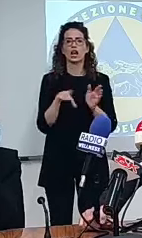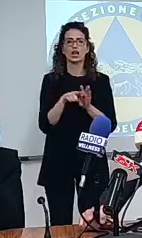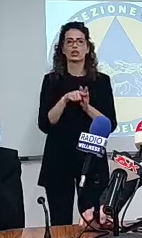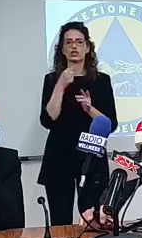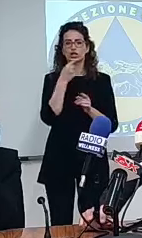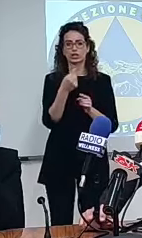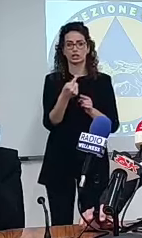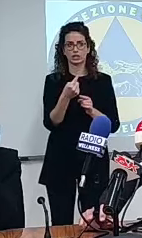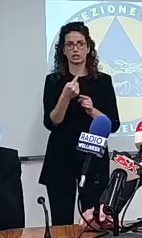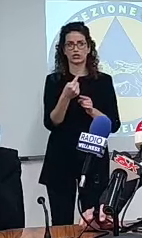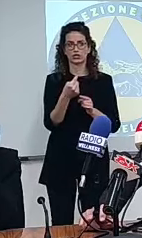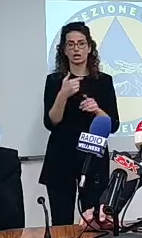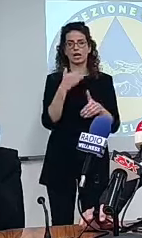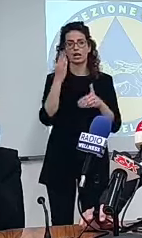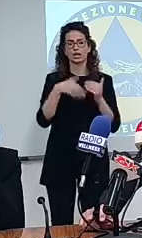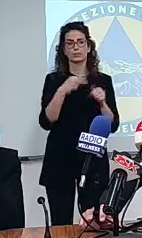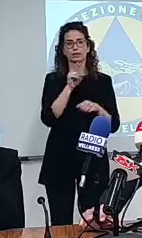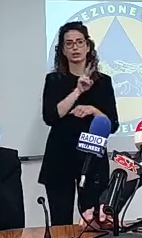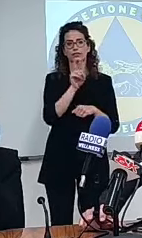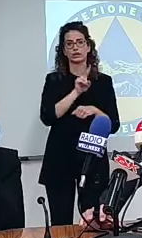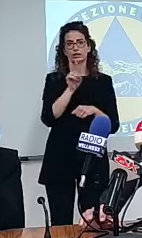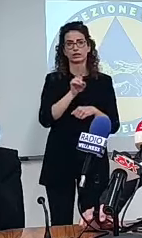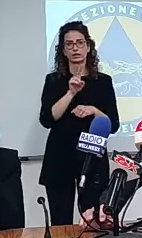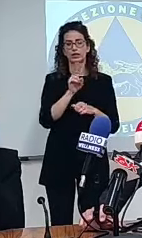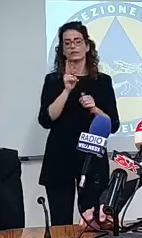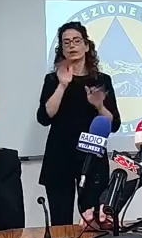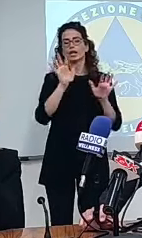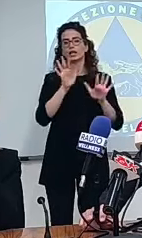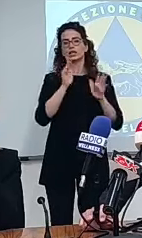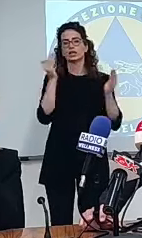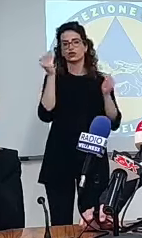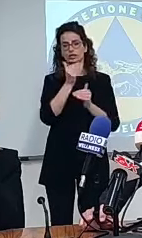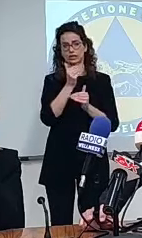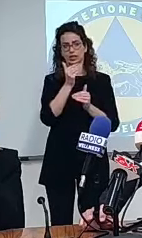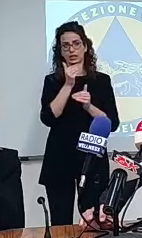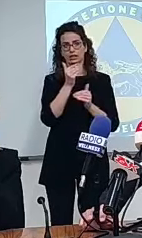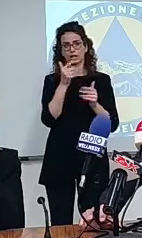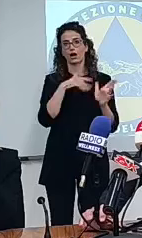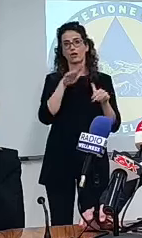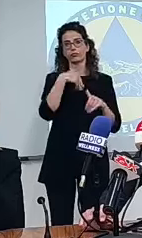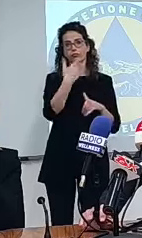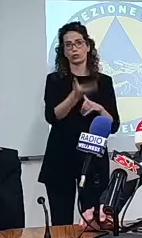22, il vecchio decreto, aperti fino alle 22 all'aperto.